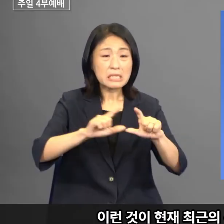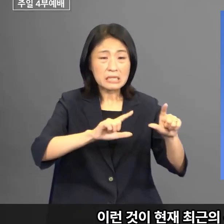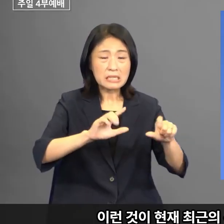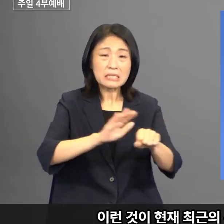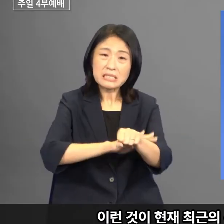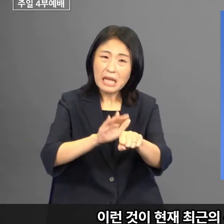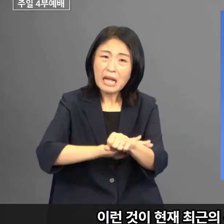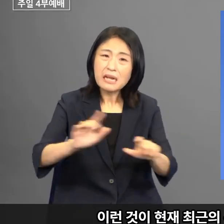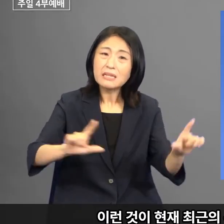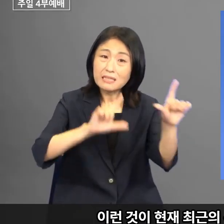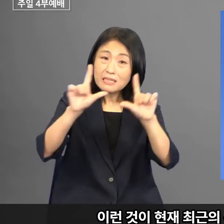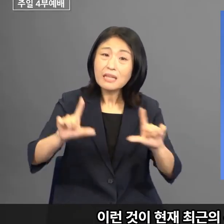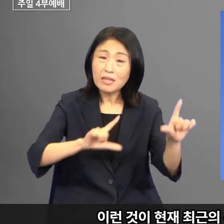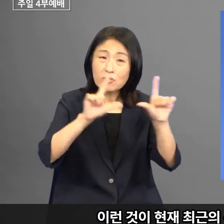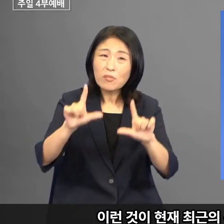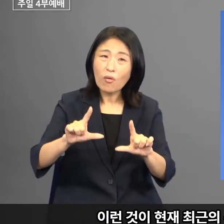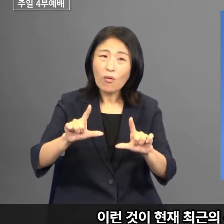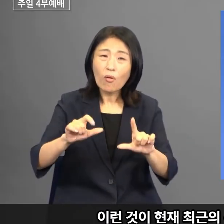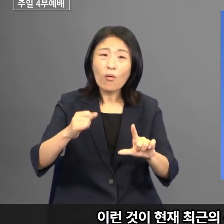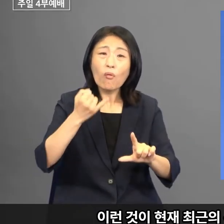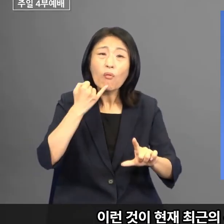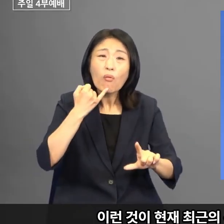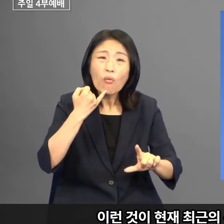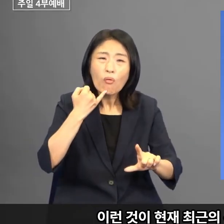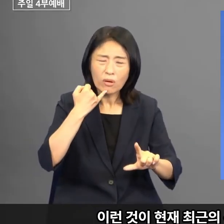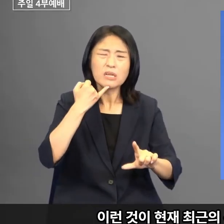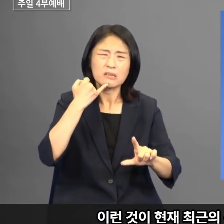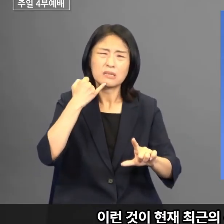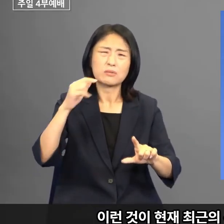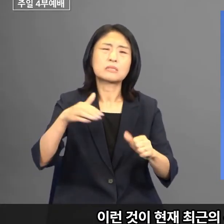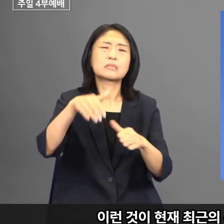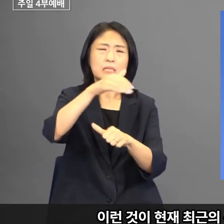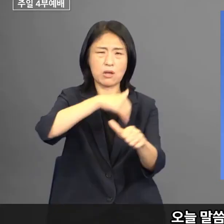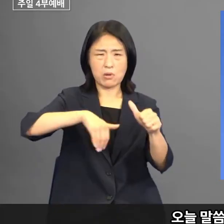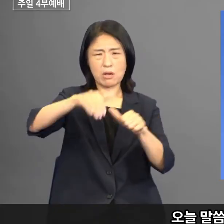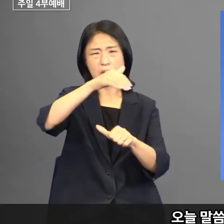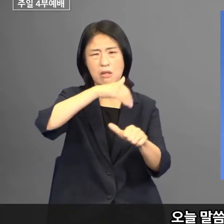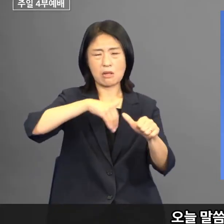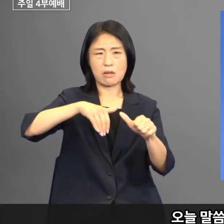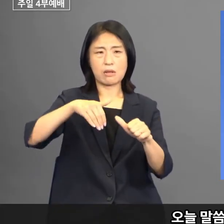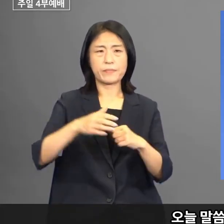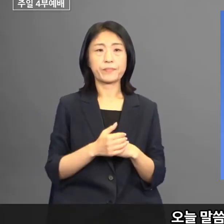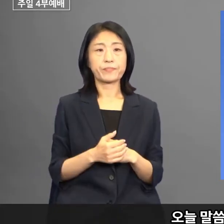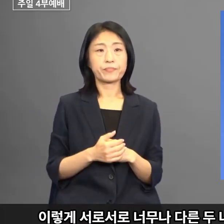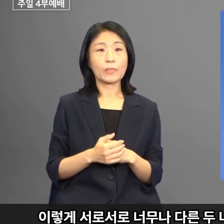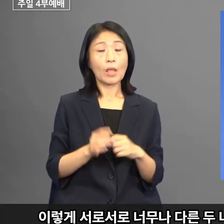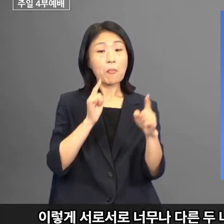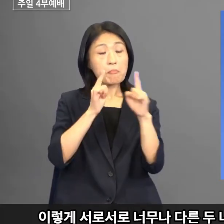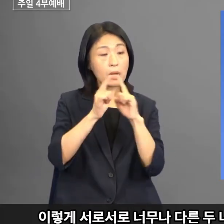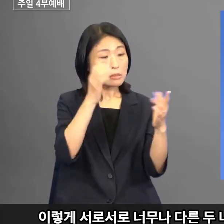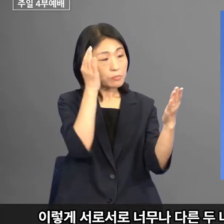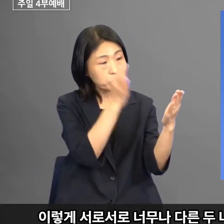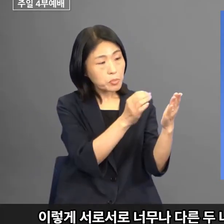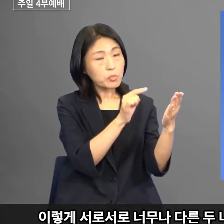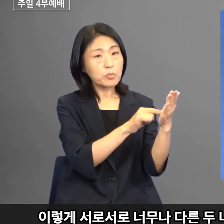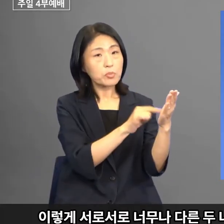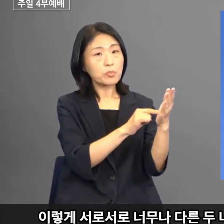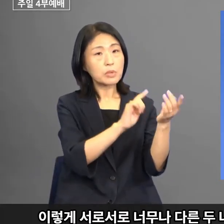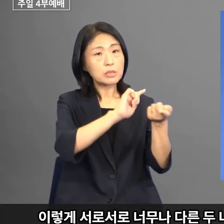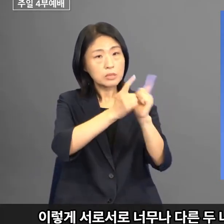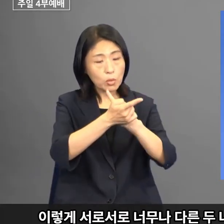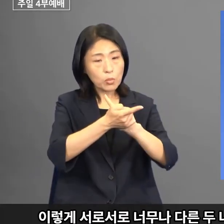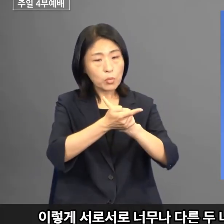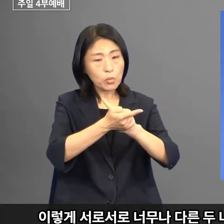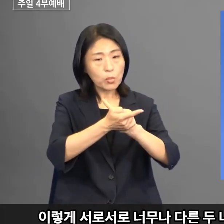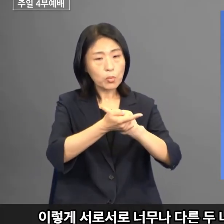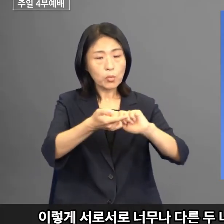것이 현재 최근의 이 분위기, 안타까운 상황이죠. 자, 오늘 말씀에 보게 되면 이렇게 서로 너무나